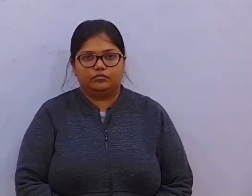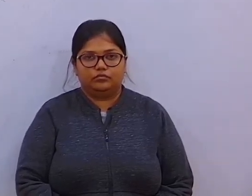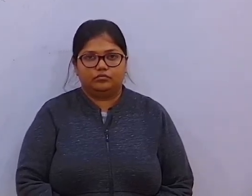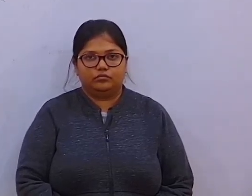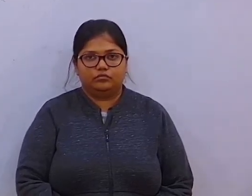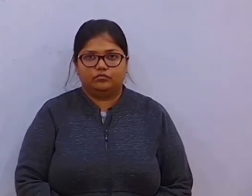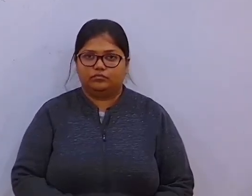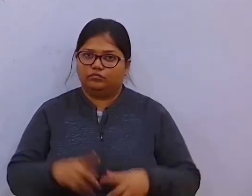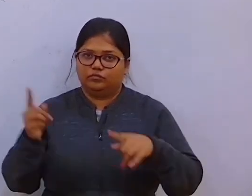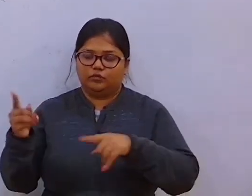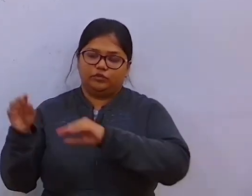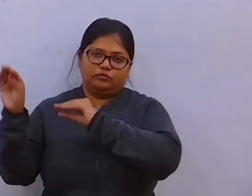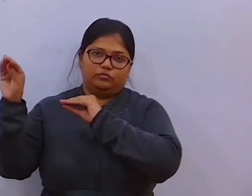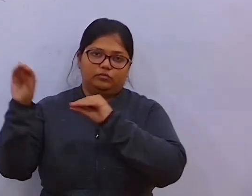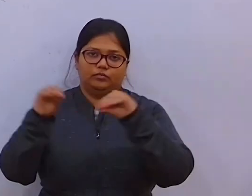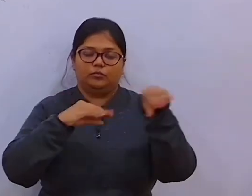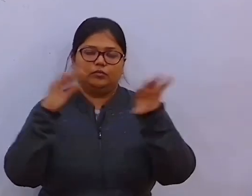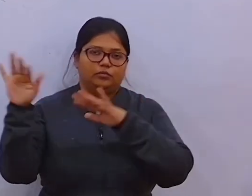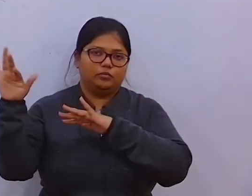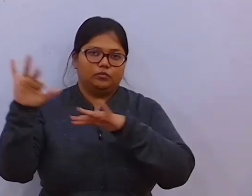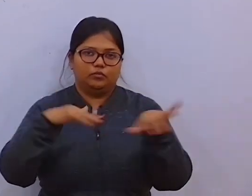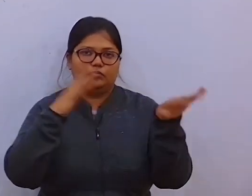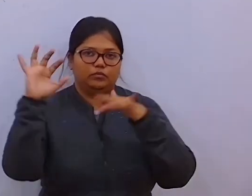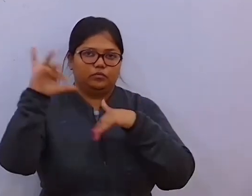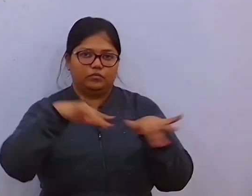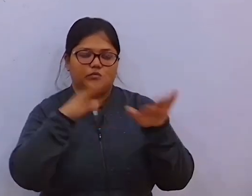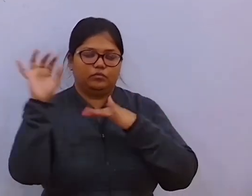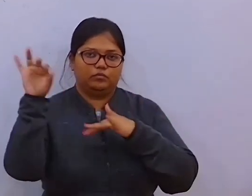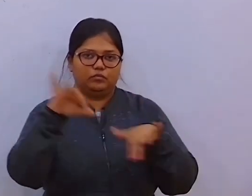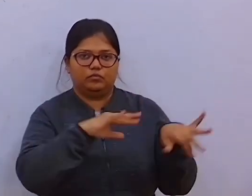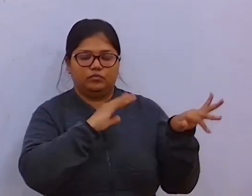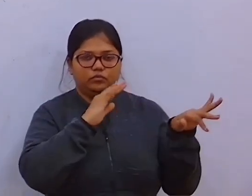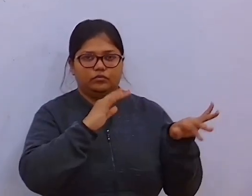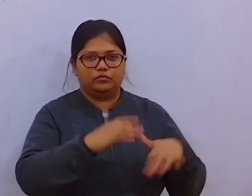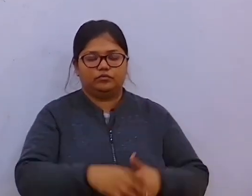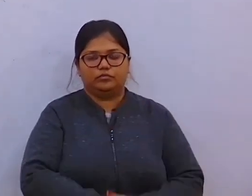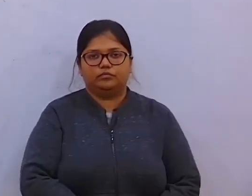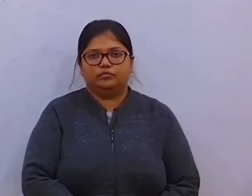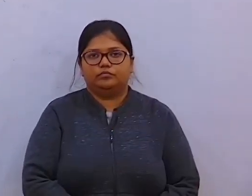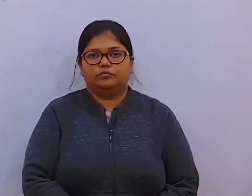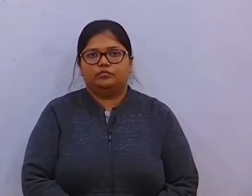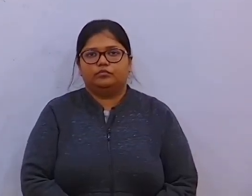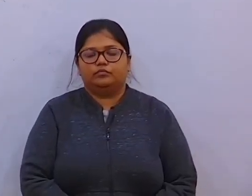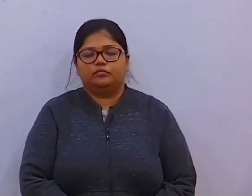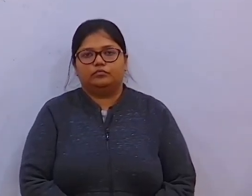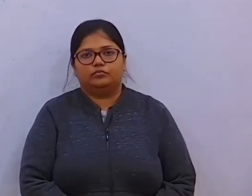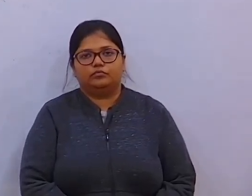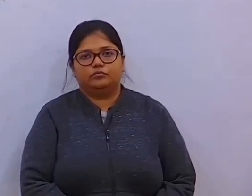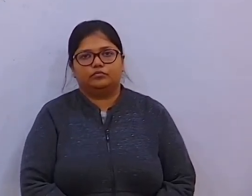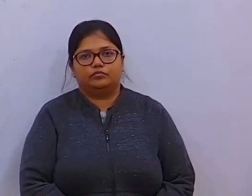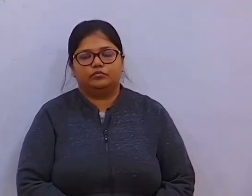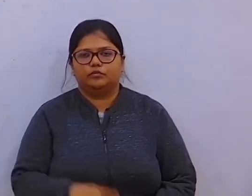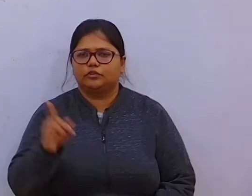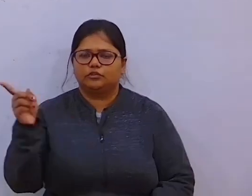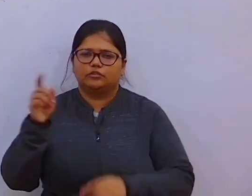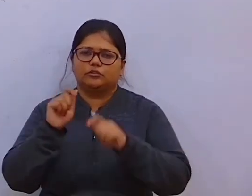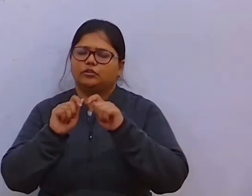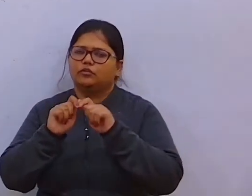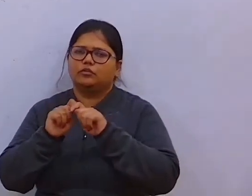स्ट्रीम। समझ में आया? अब ये पूर्वी जेड स्ट्रीम का काम क्या होता है? पूर्वी जेड स्ट्रीम का काम ये होता है